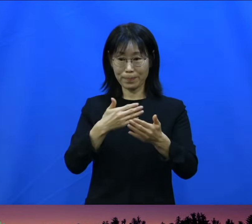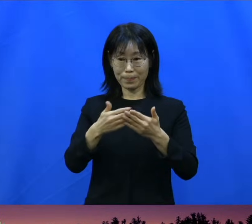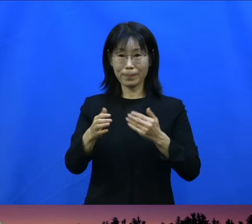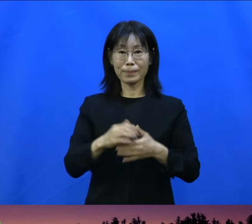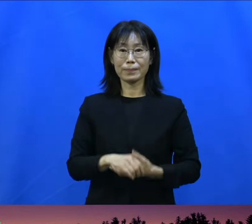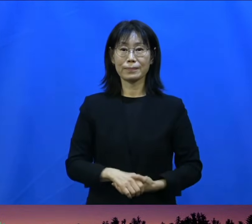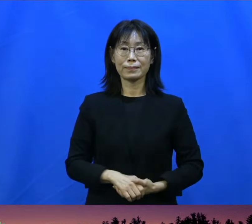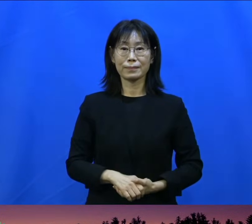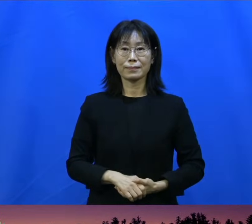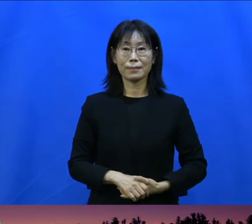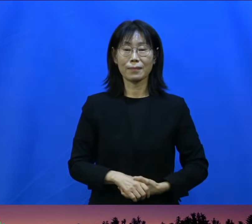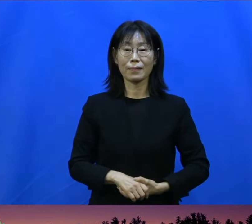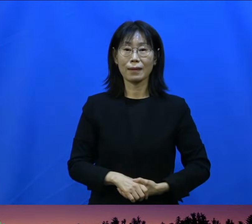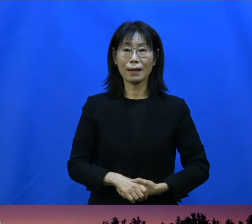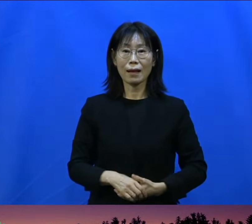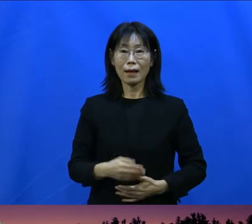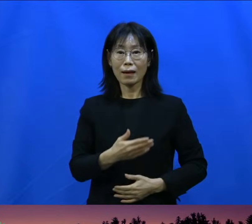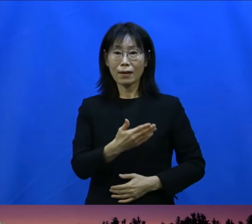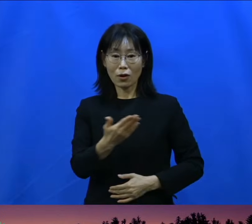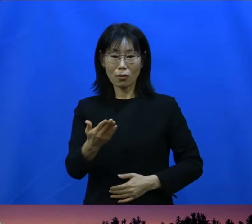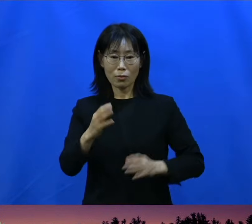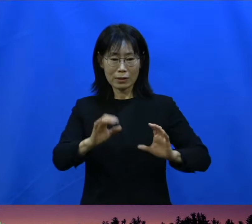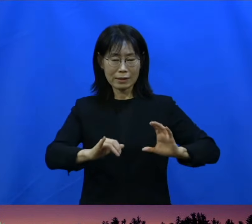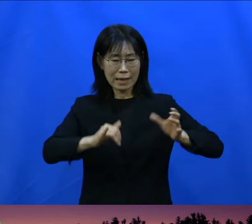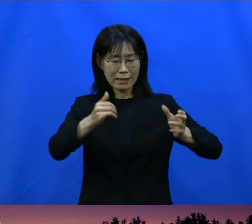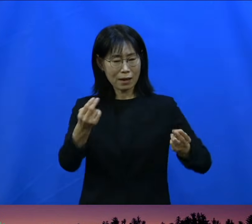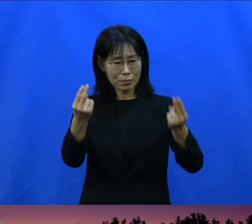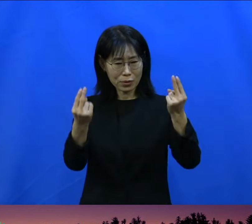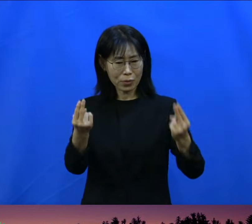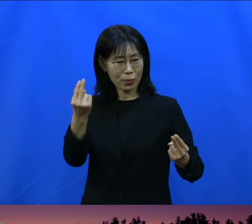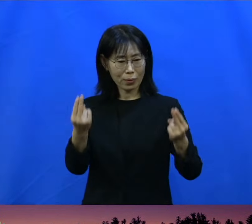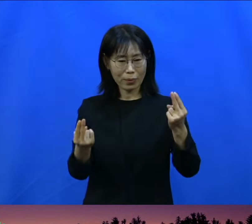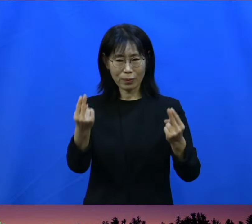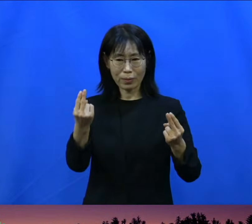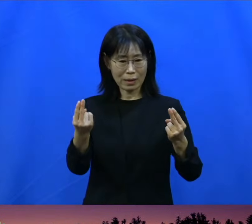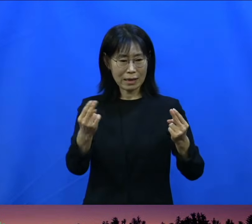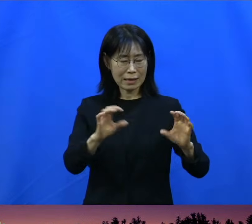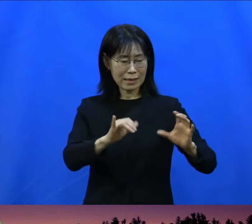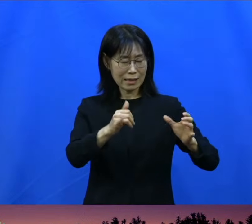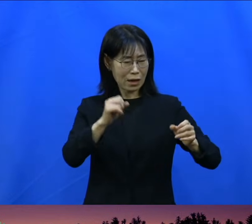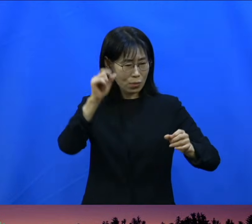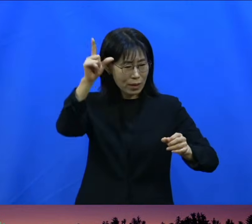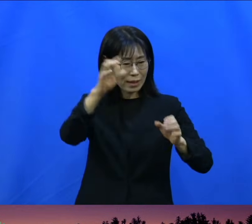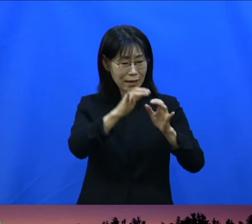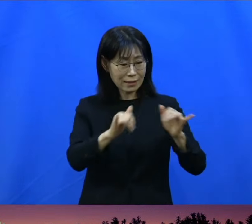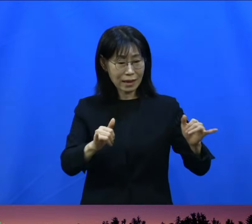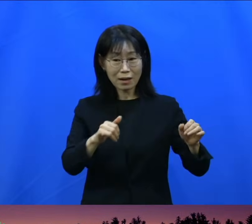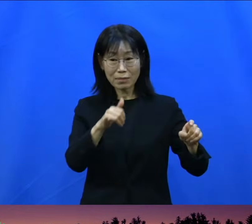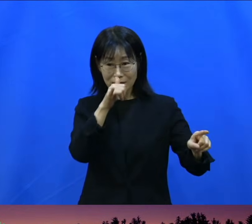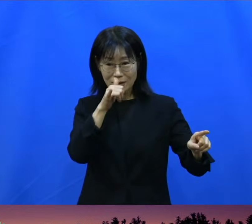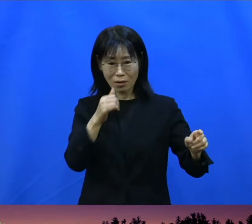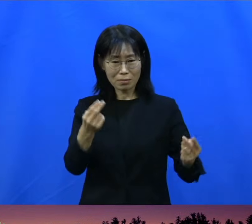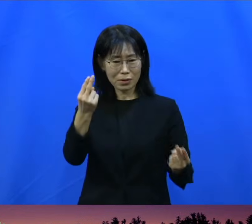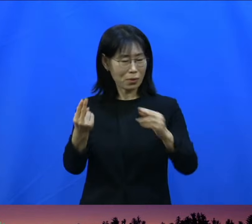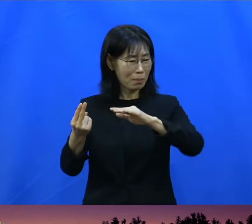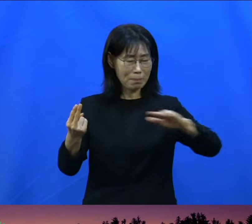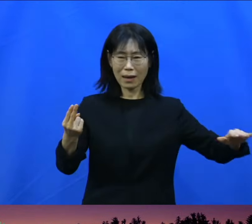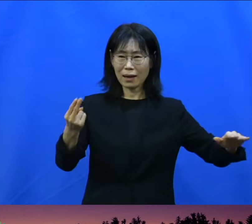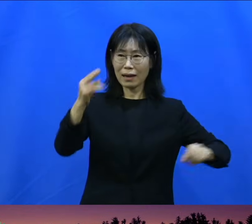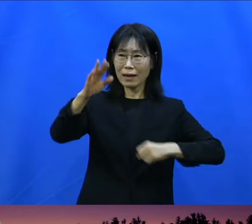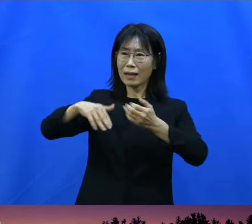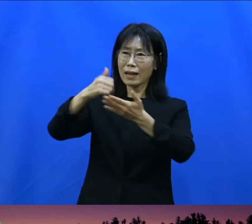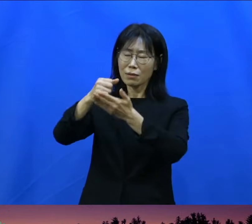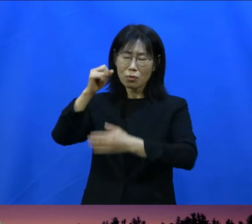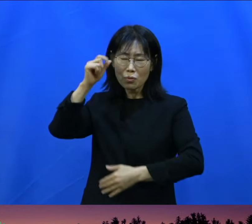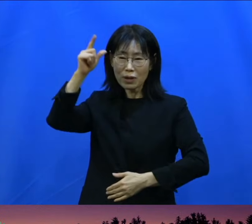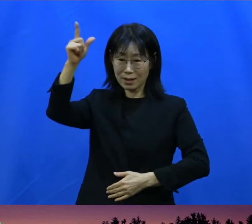뭐죠? 초월자를 만나는 겁니다. 초월에 계시는 하나님. 초월이 뭐예요, 여러분? 이 눈에